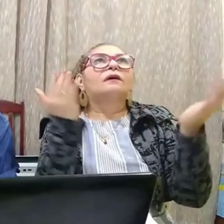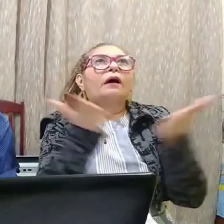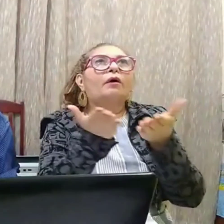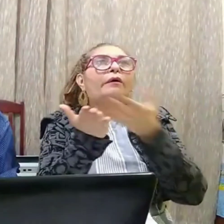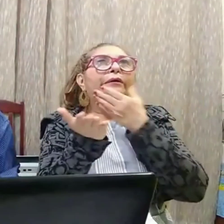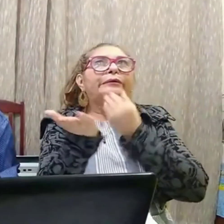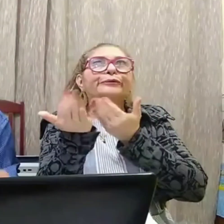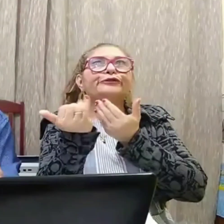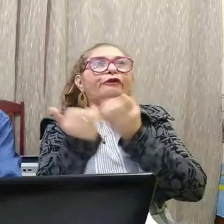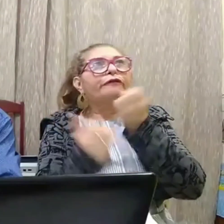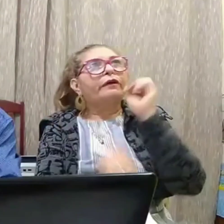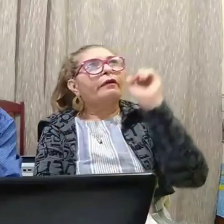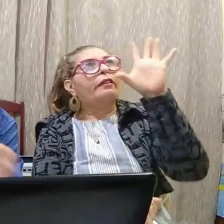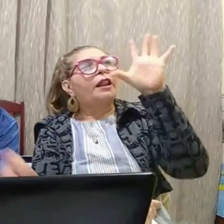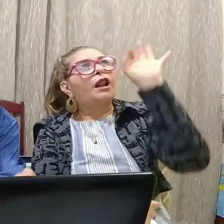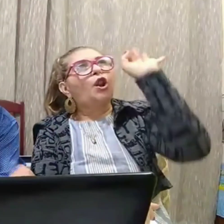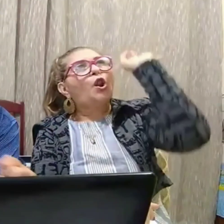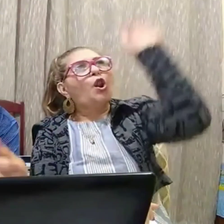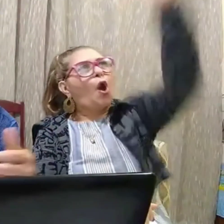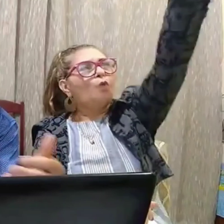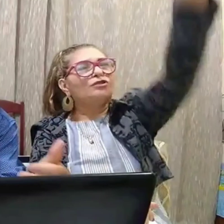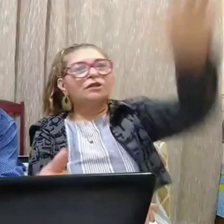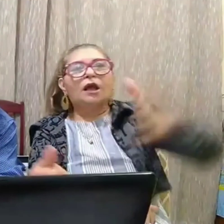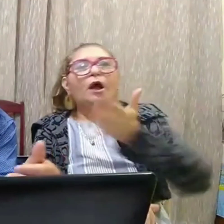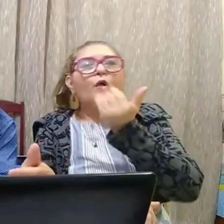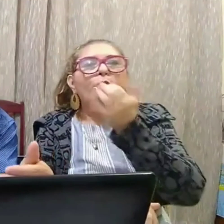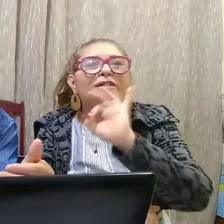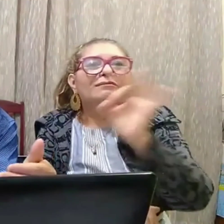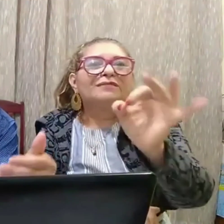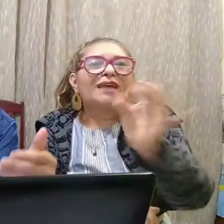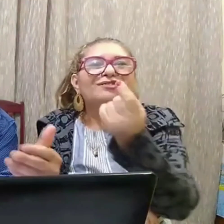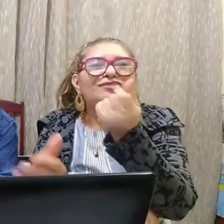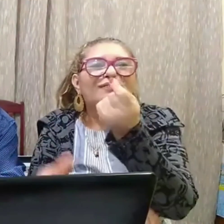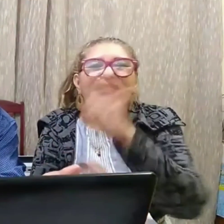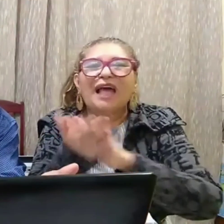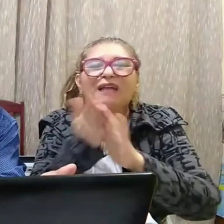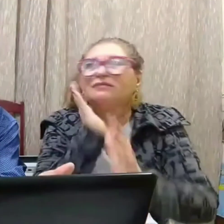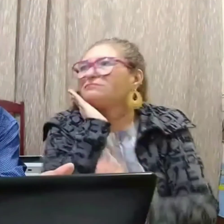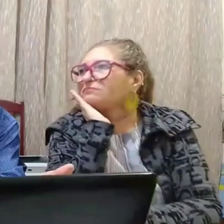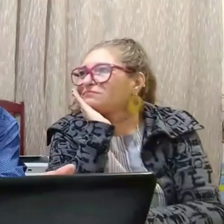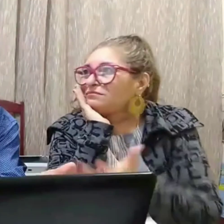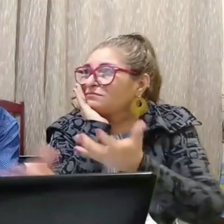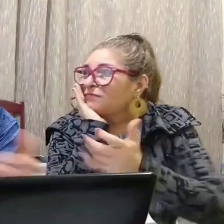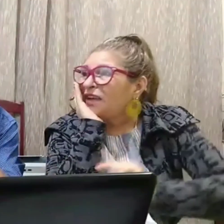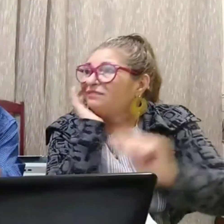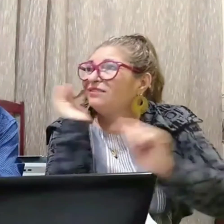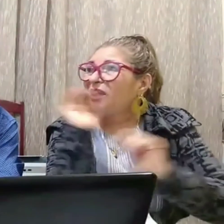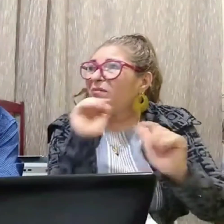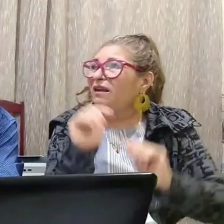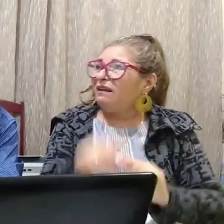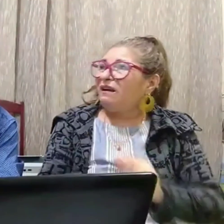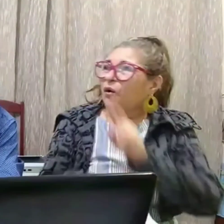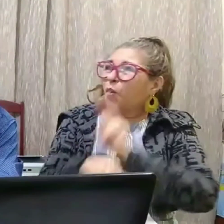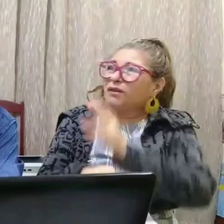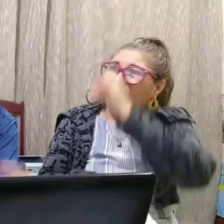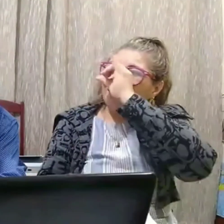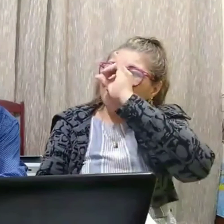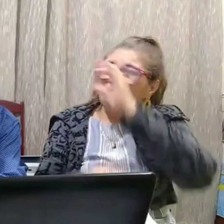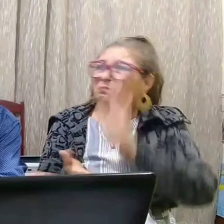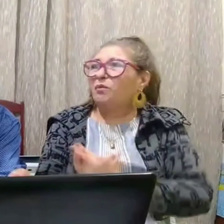Agora está sem comida, sem dinheiro, tendo que arranjar um trabalho vergonhoso para